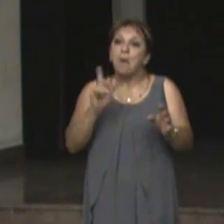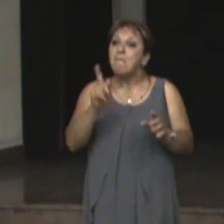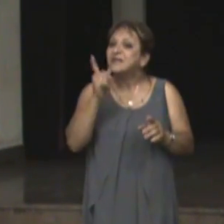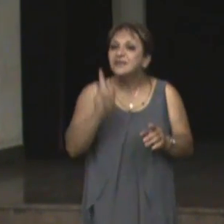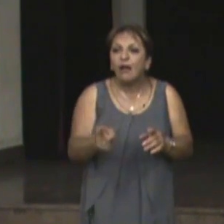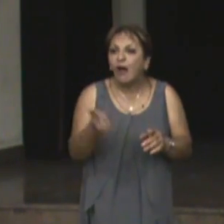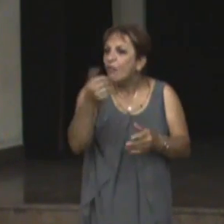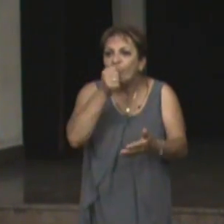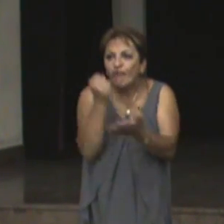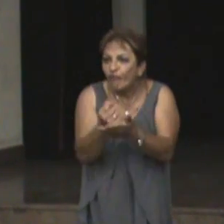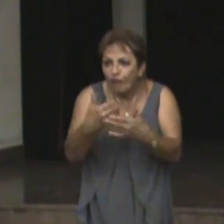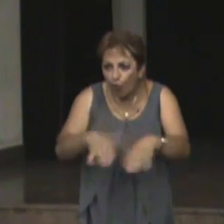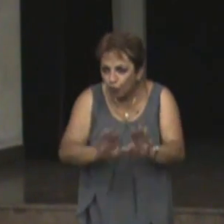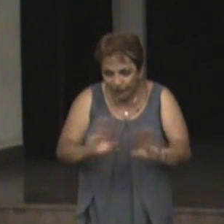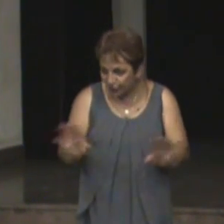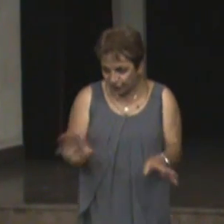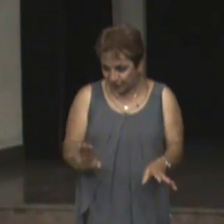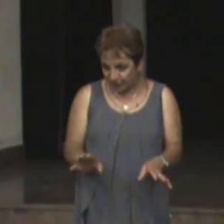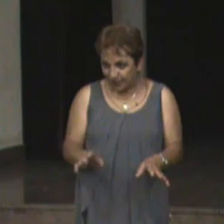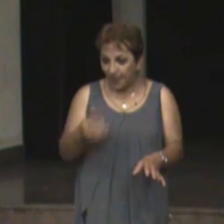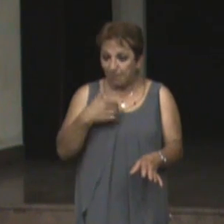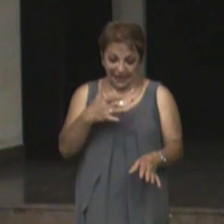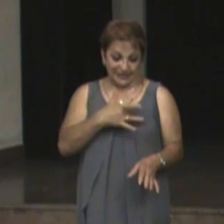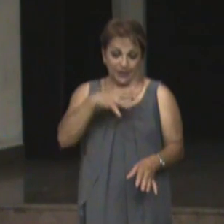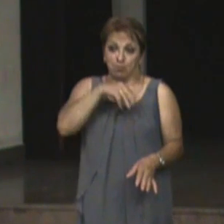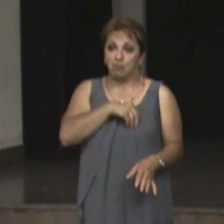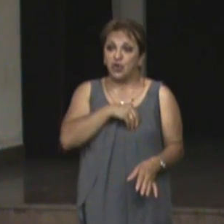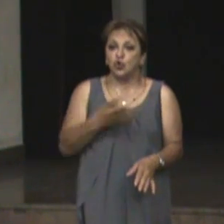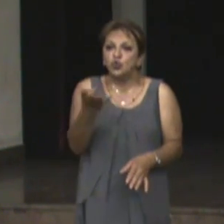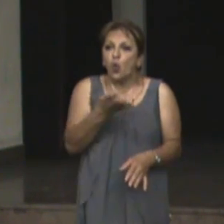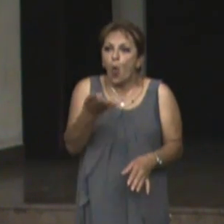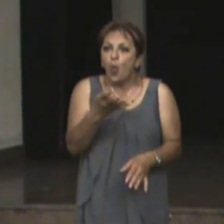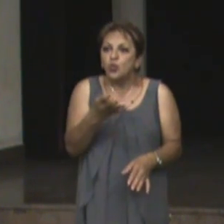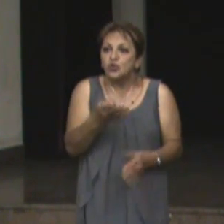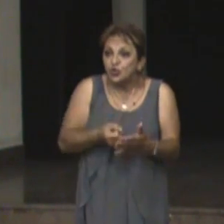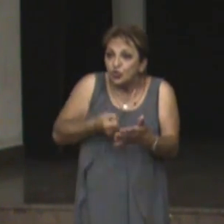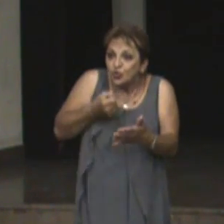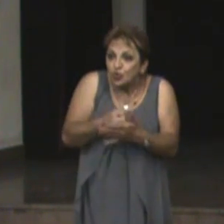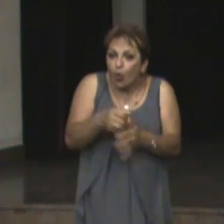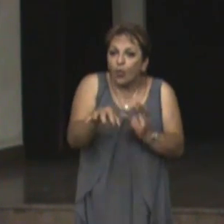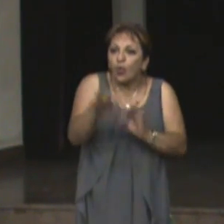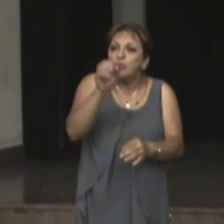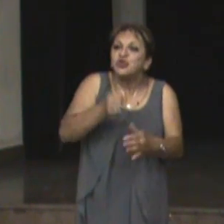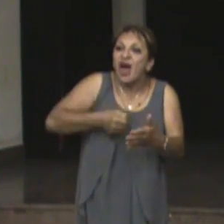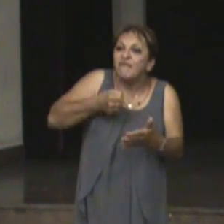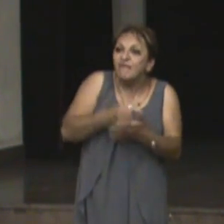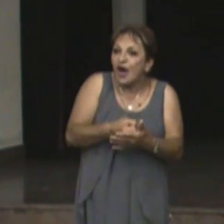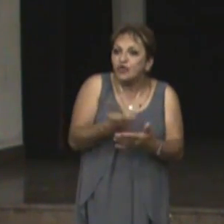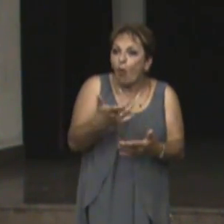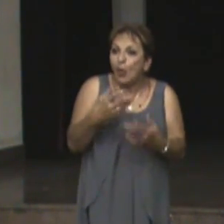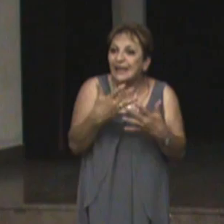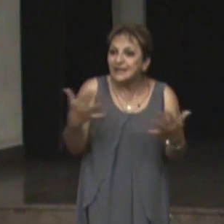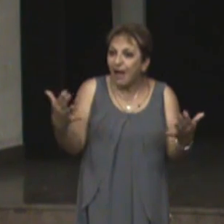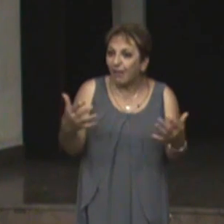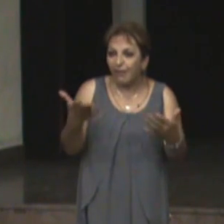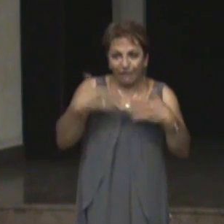չէ։ Եվ թե մեր սիրտը այս 4-ից որ տեսակը կլինի, դա